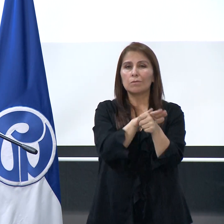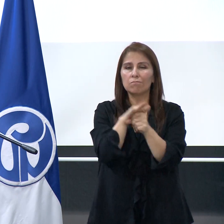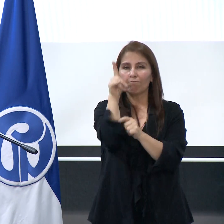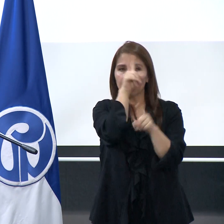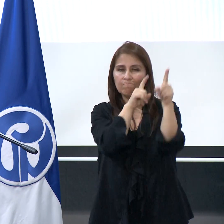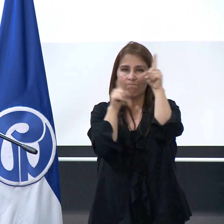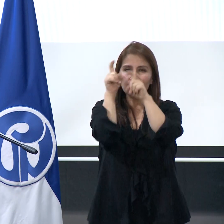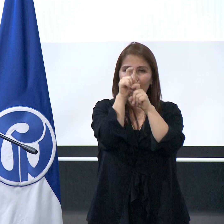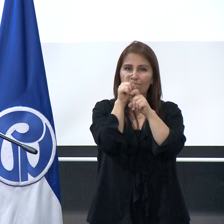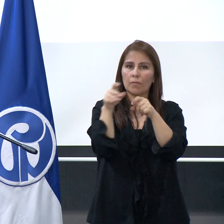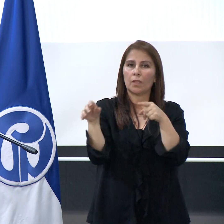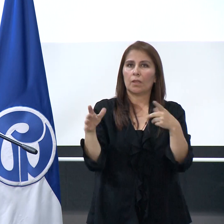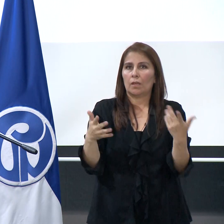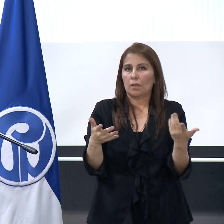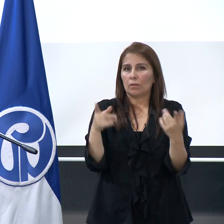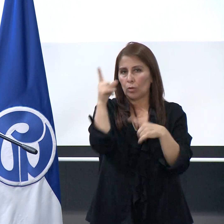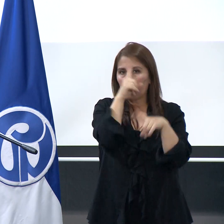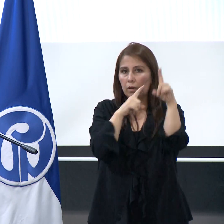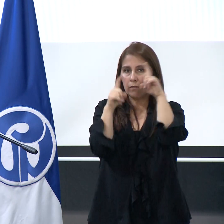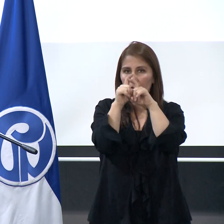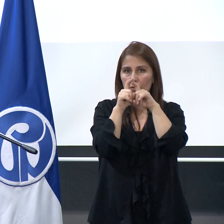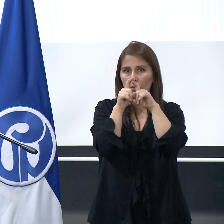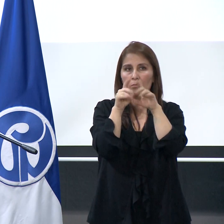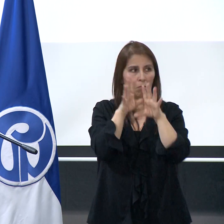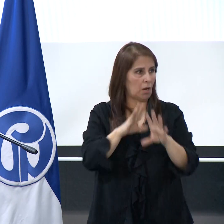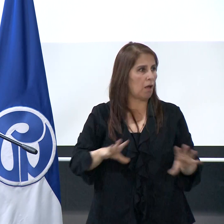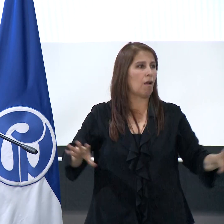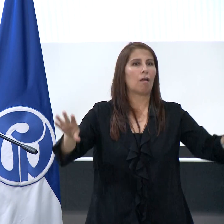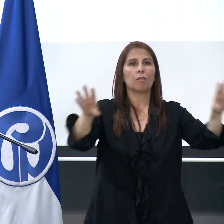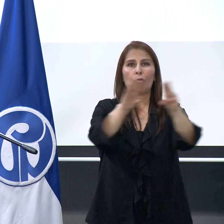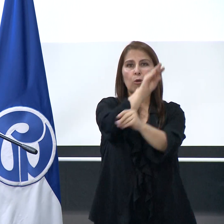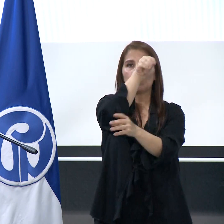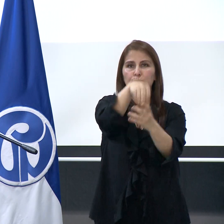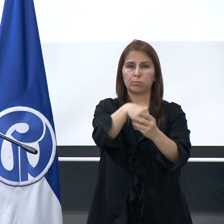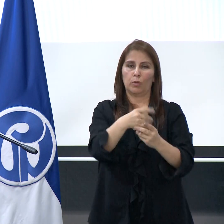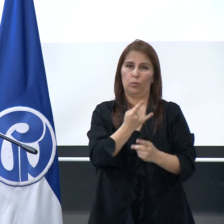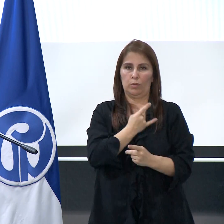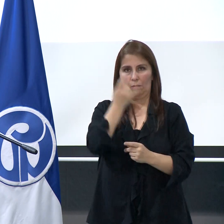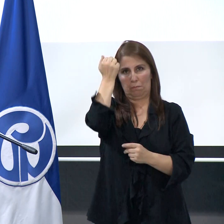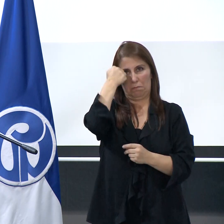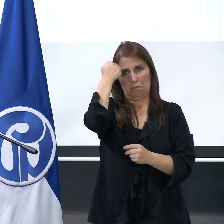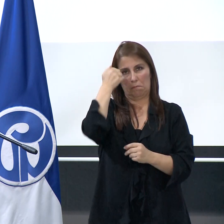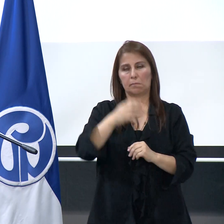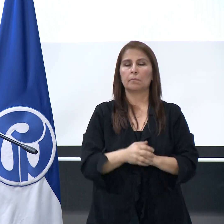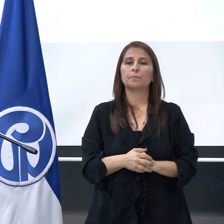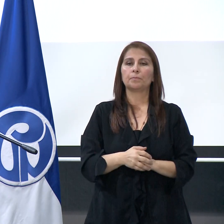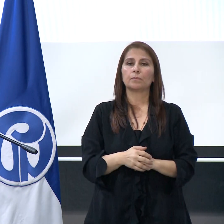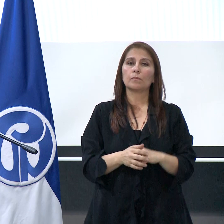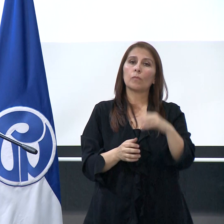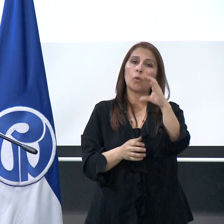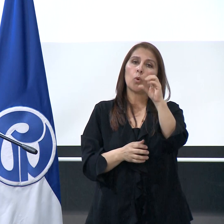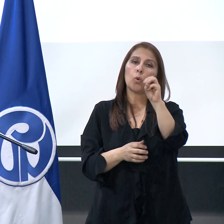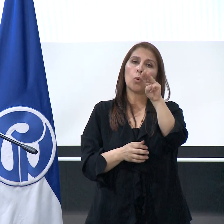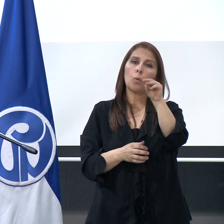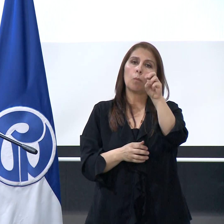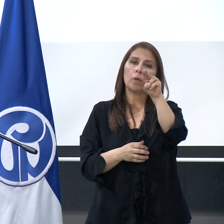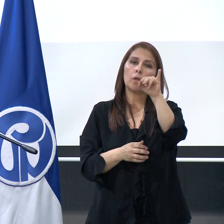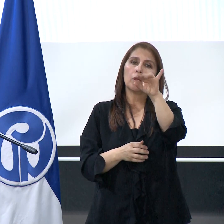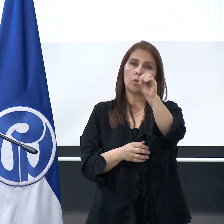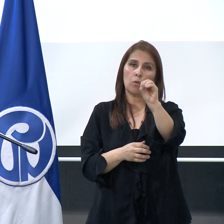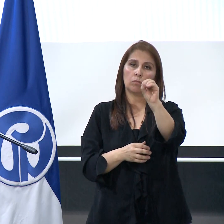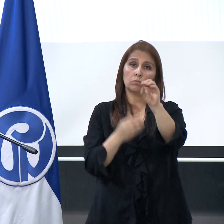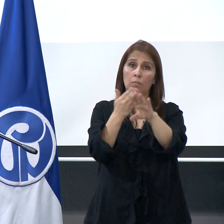práctica común para todos nosotros hoy en la upm convenio a la vez fue nombrado